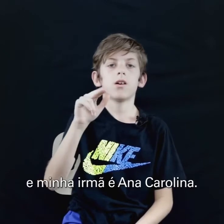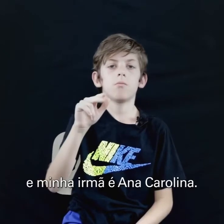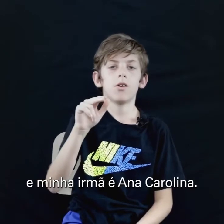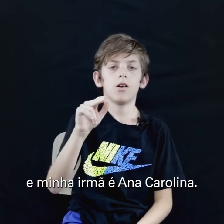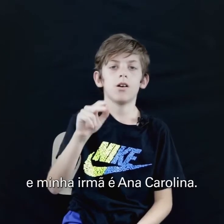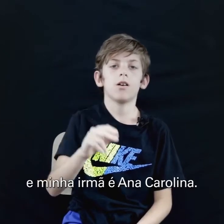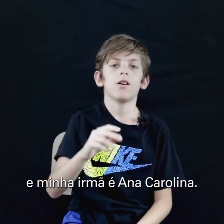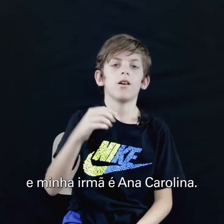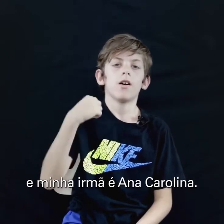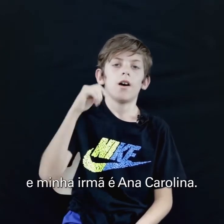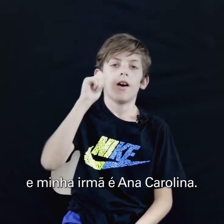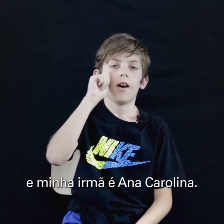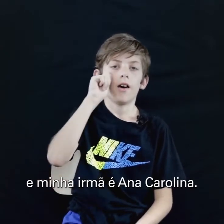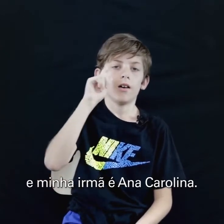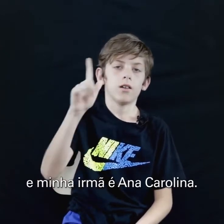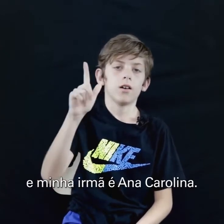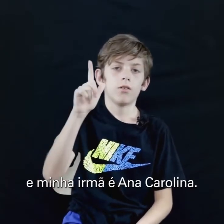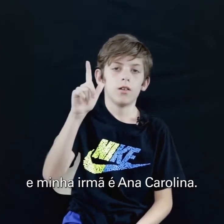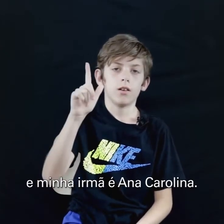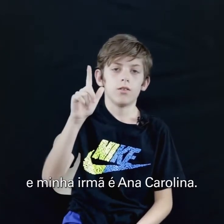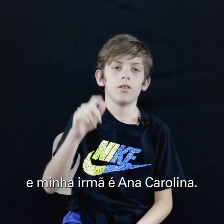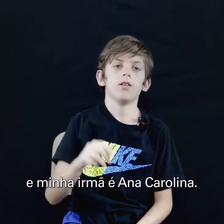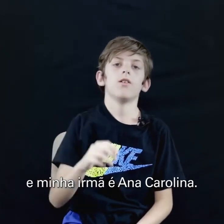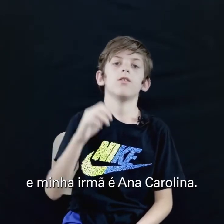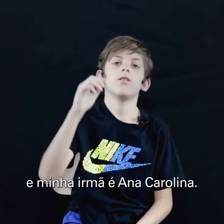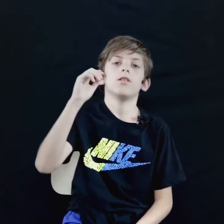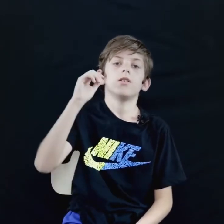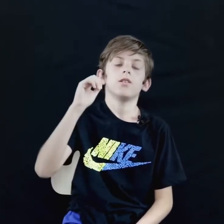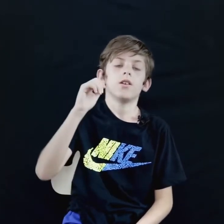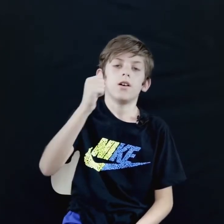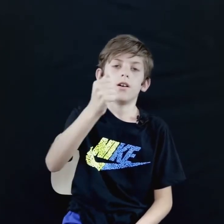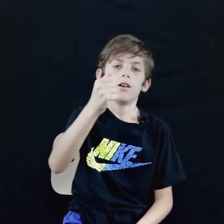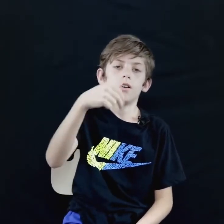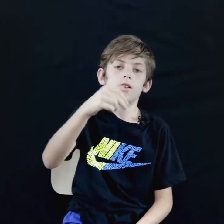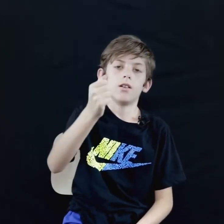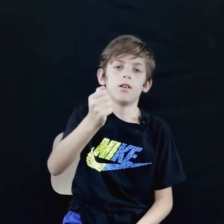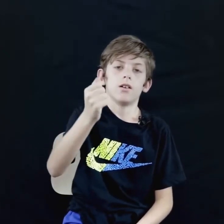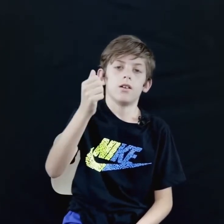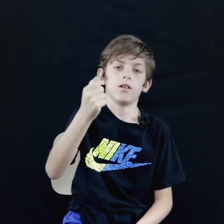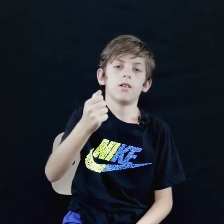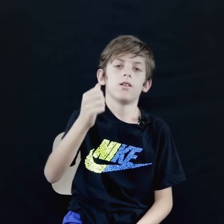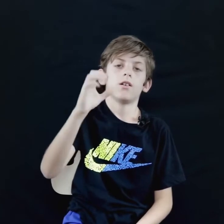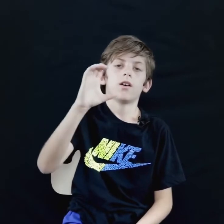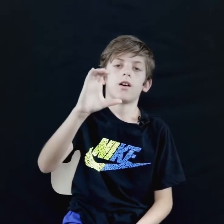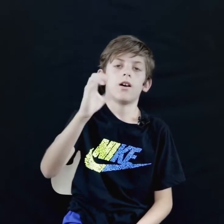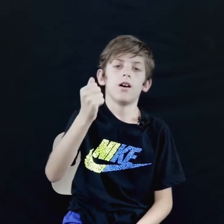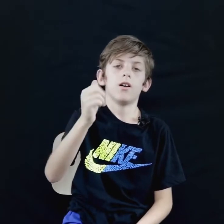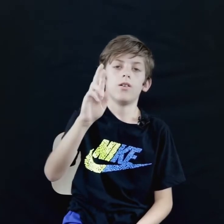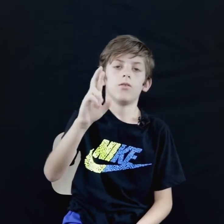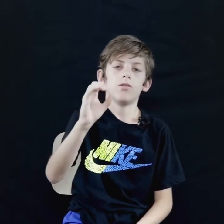e minha irmã é Ana Carolina, sinal. Ana